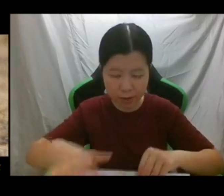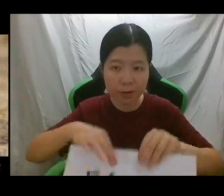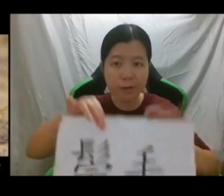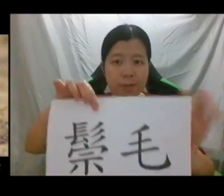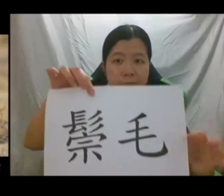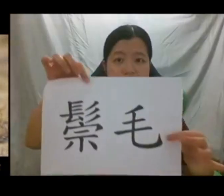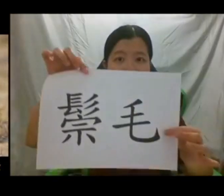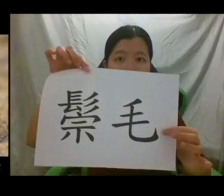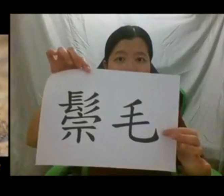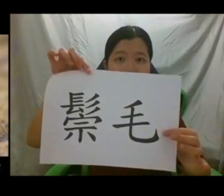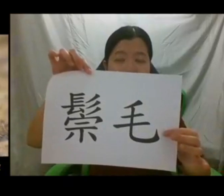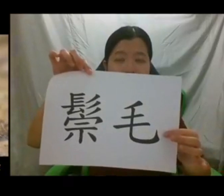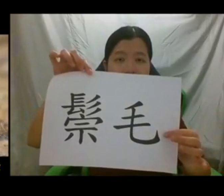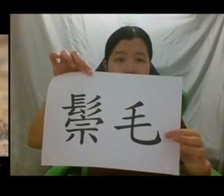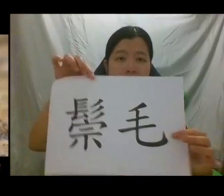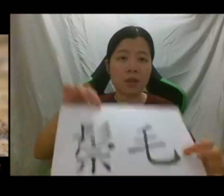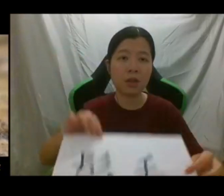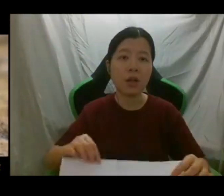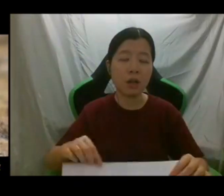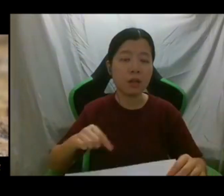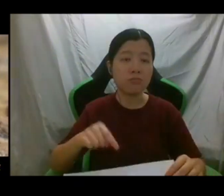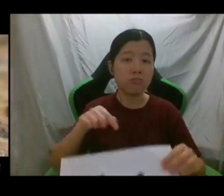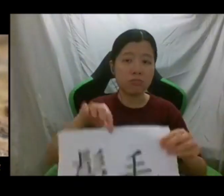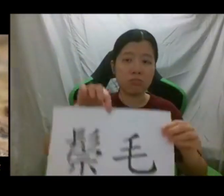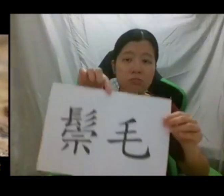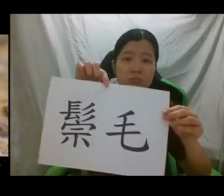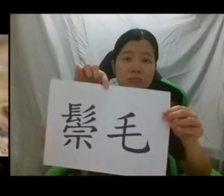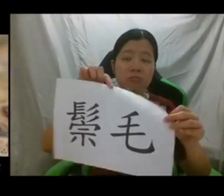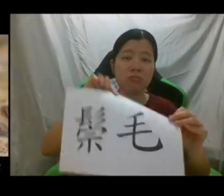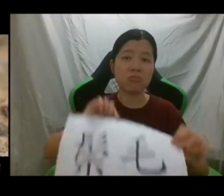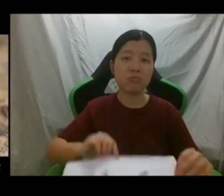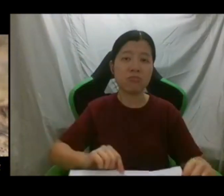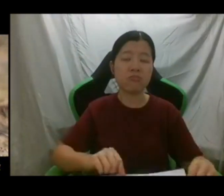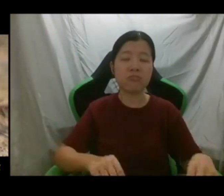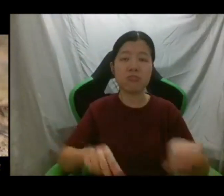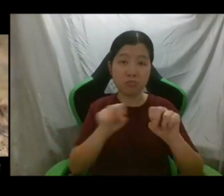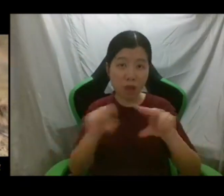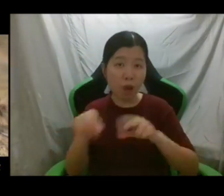呢啲嘅鬃毛對於獵豹嚟講好重要㗎。